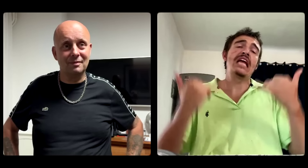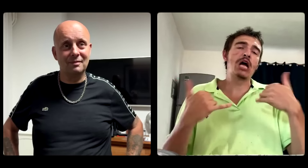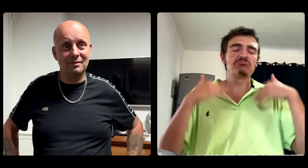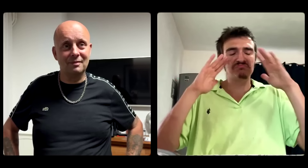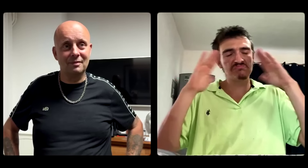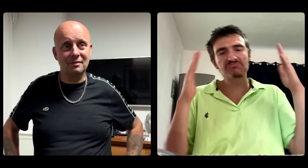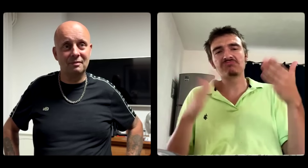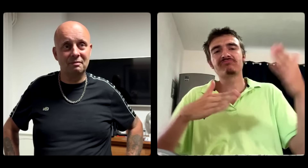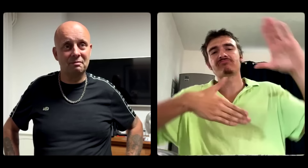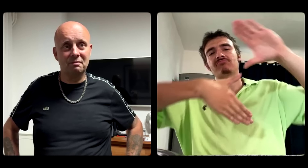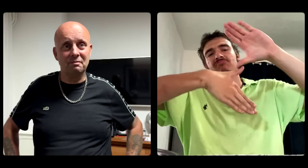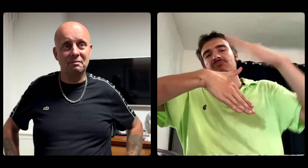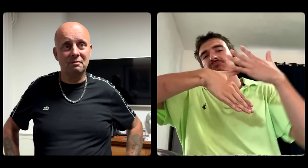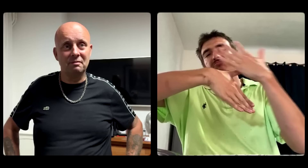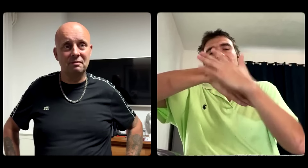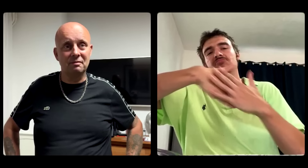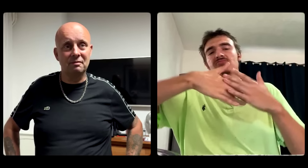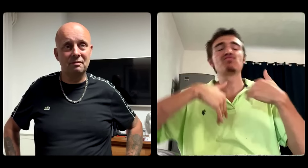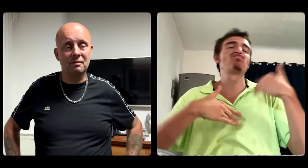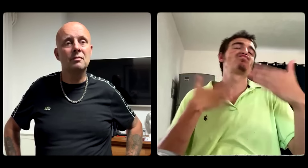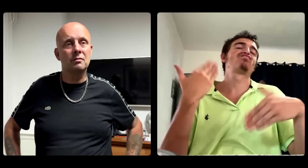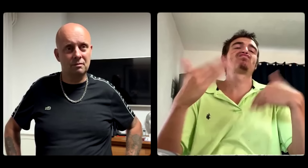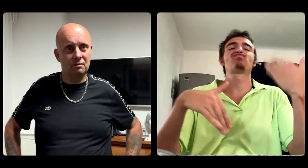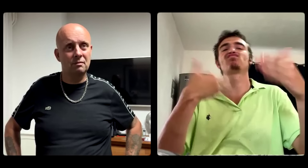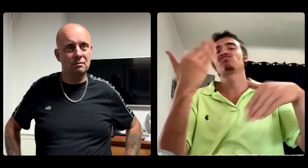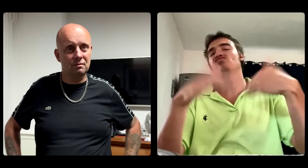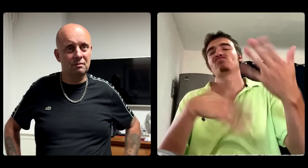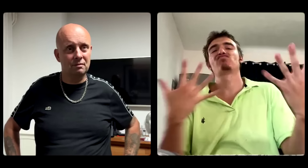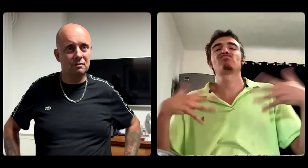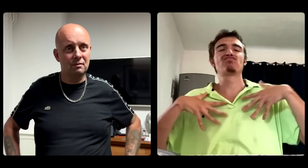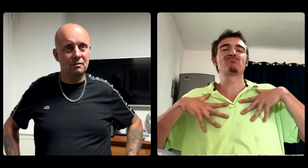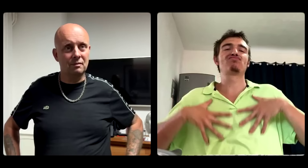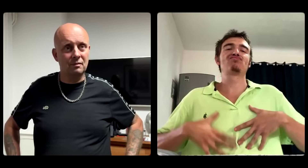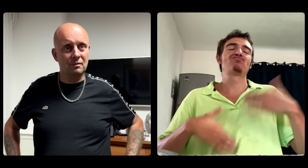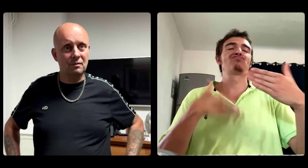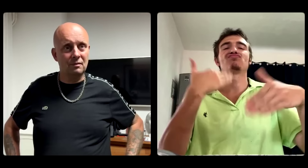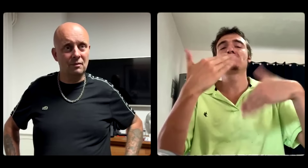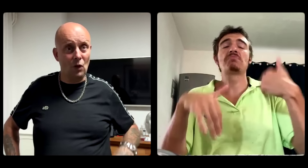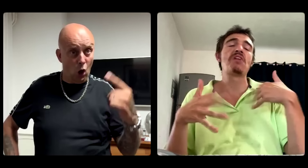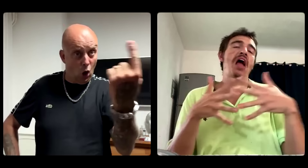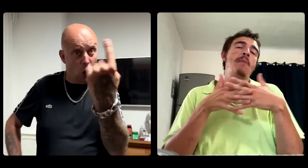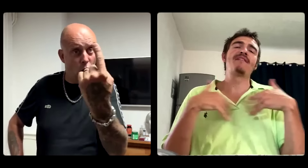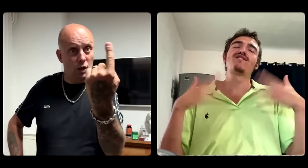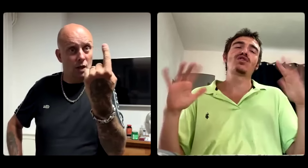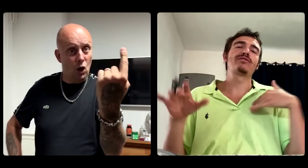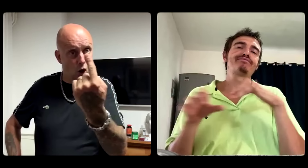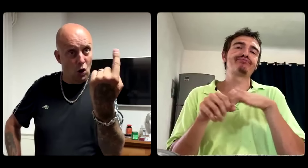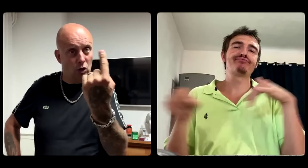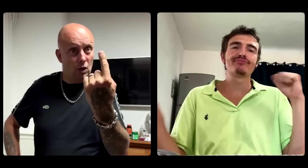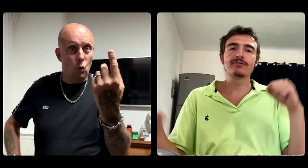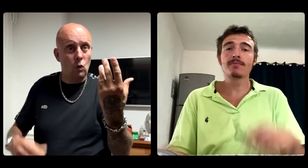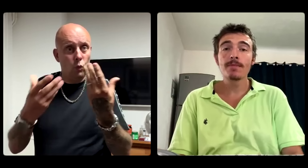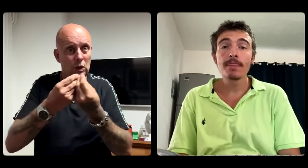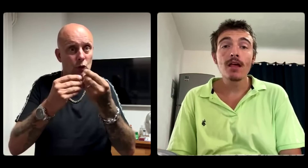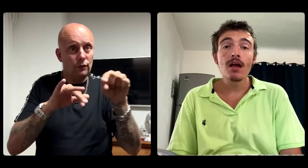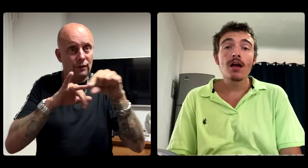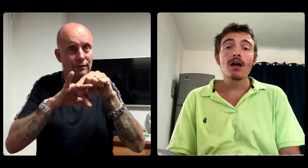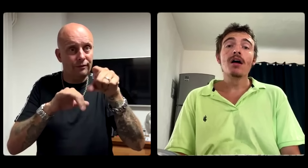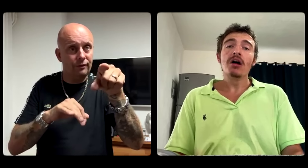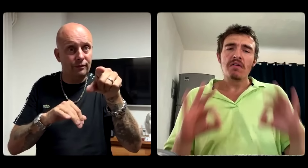Niemand heeft gezegd dat ik het niet wil. Ik zeg, ik doe het gewoon niet. Dat betekent niet dat ik het niet doe bij jou.